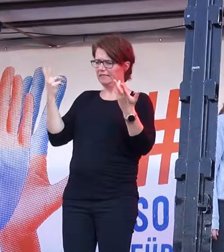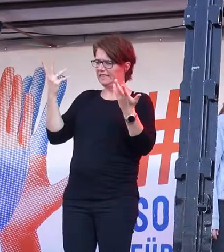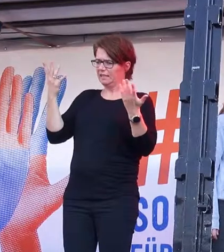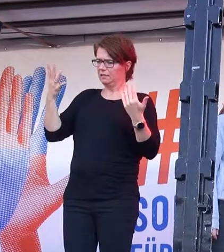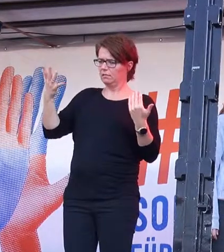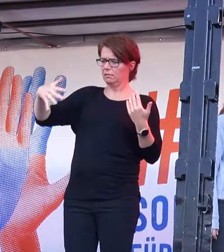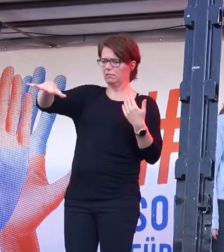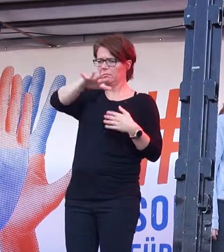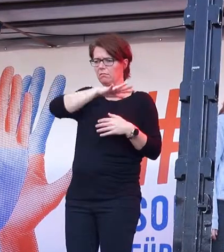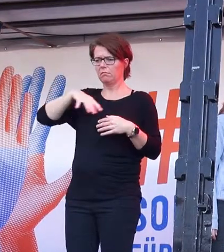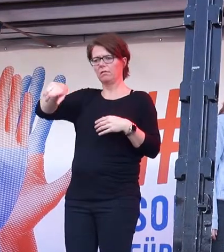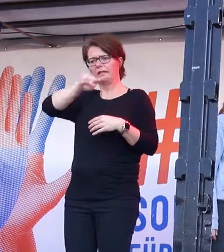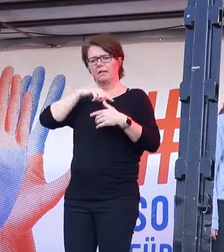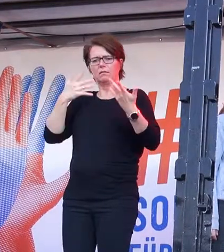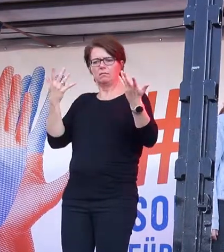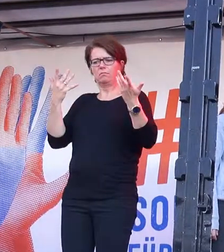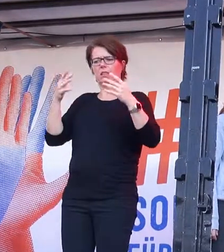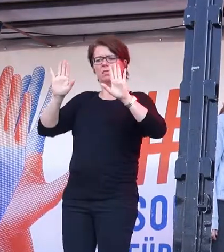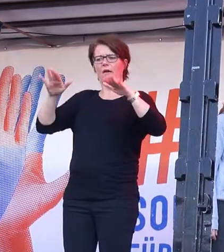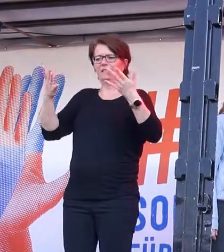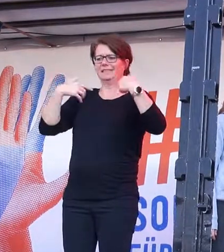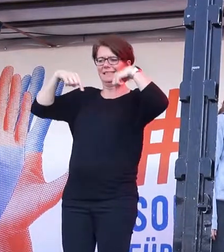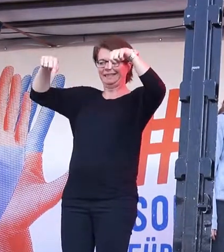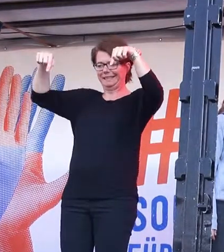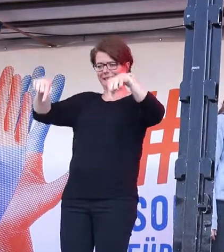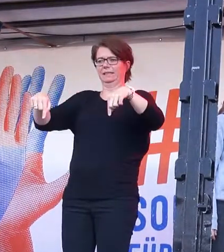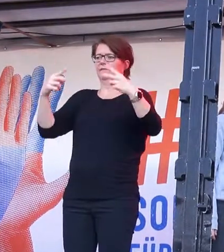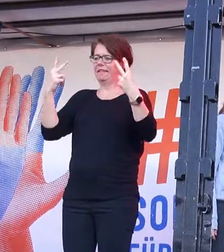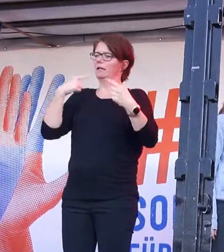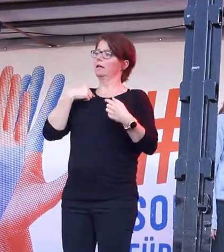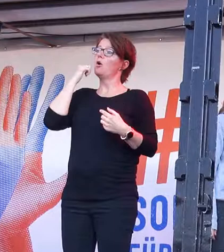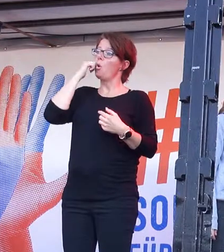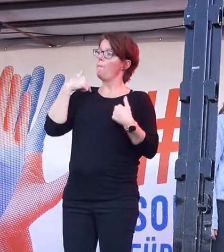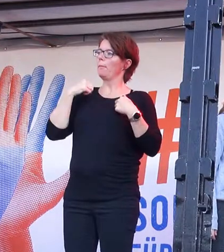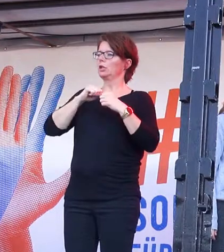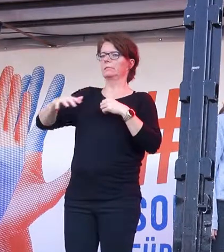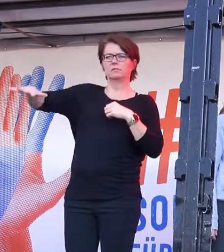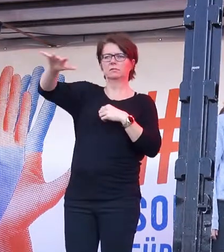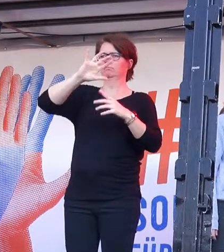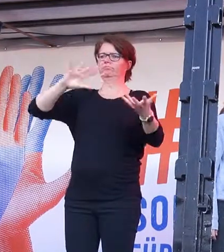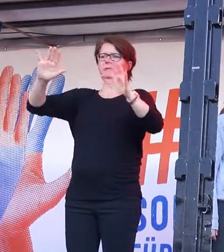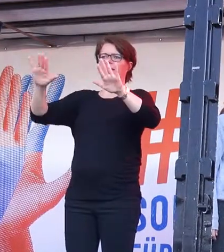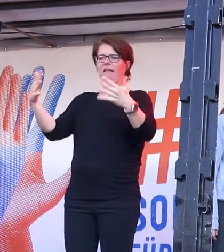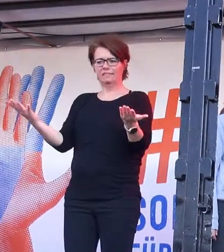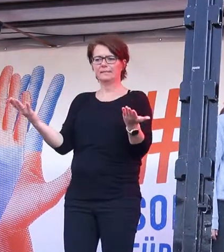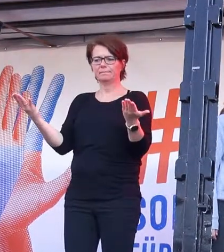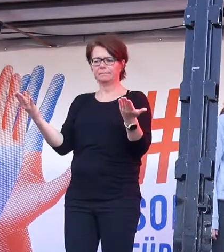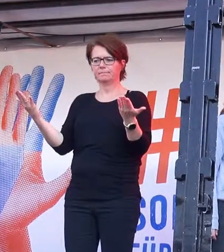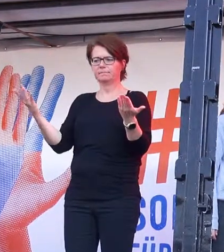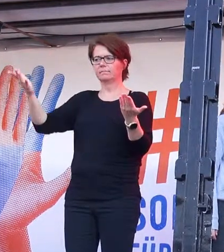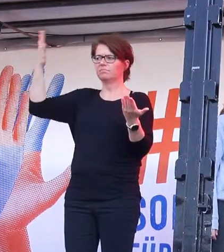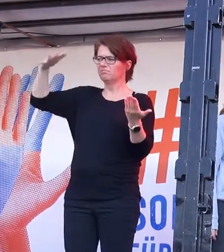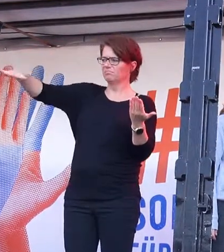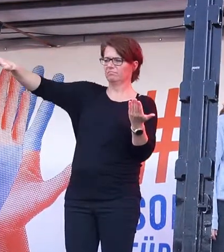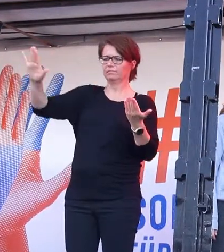ist, wo irgendwelche Obdachlosen angeblich bunten oder egal wo sie herkommen.